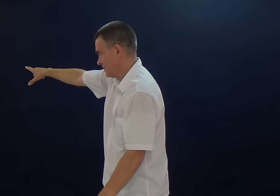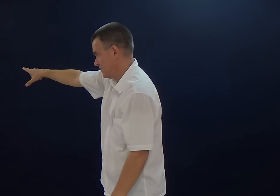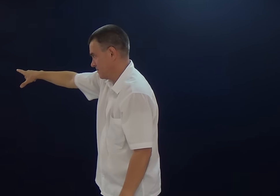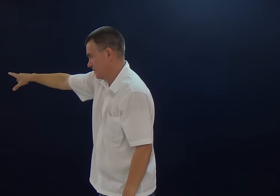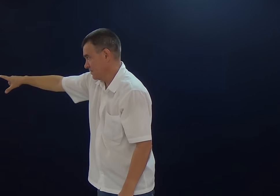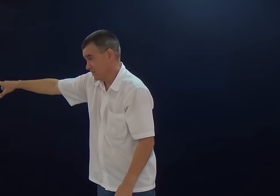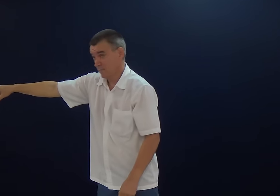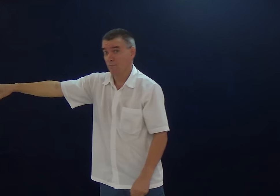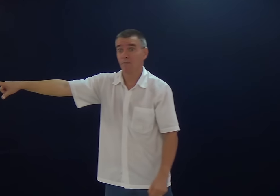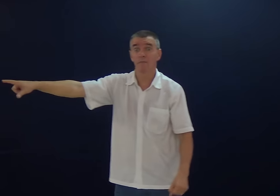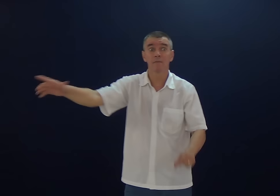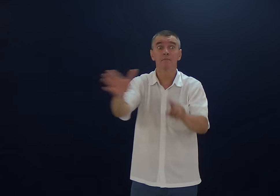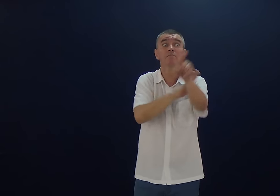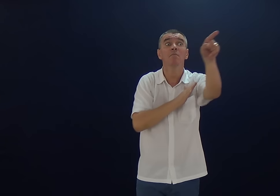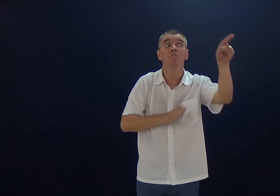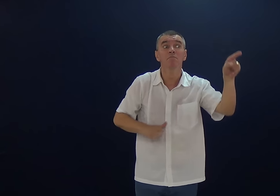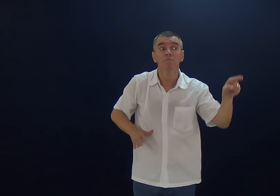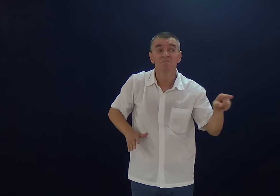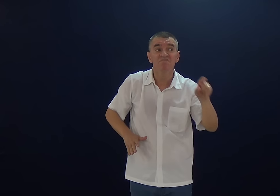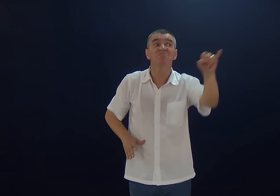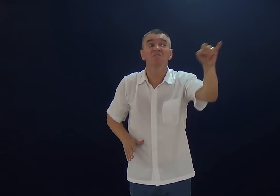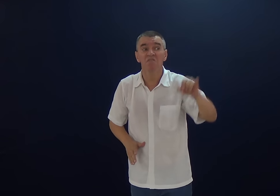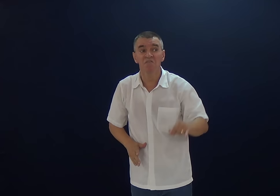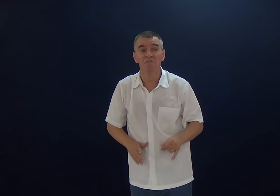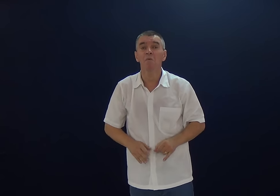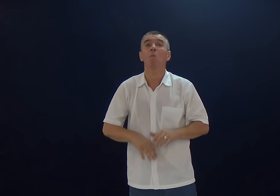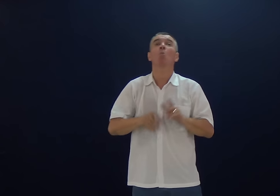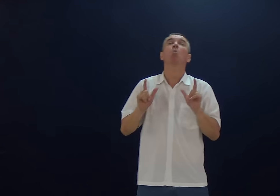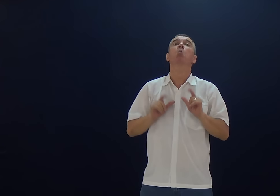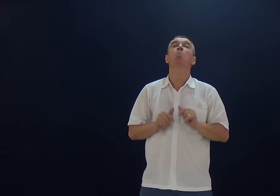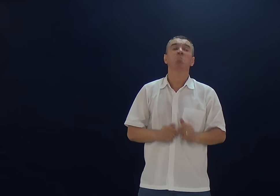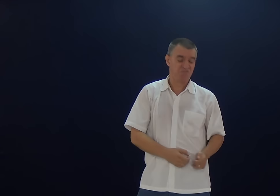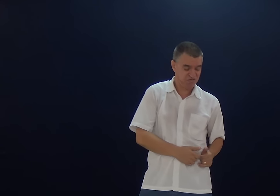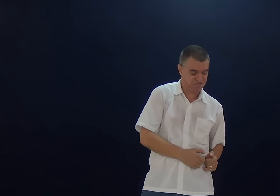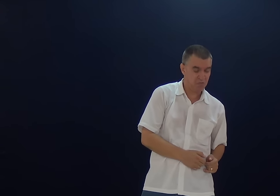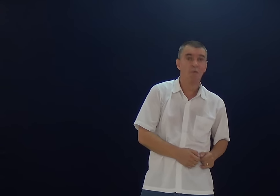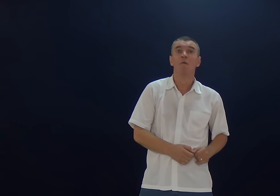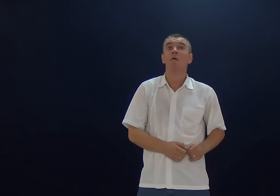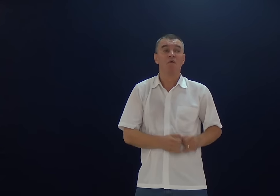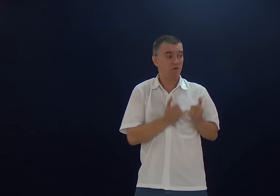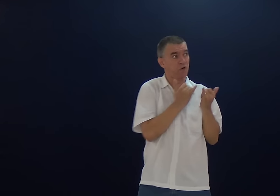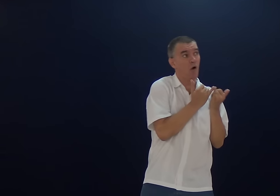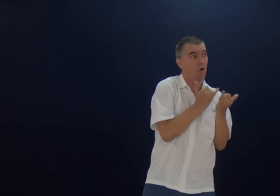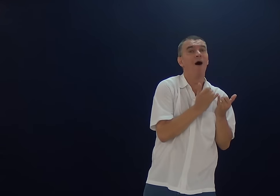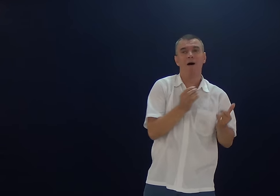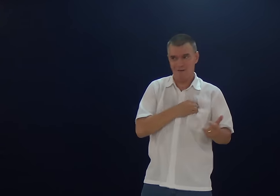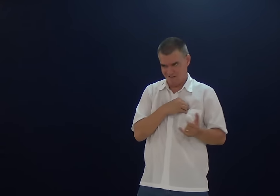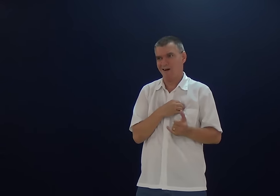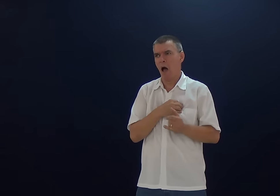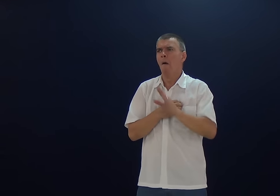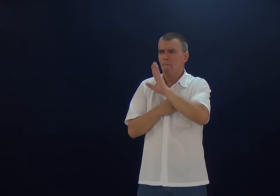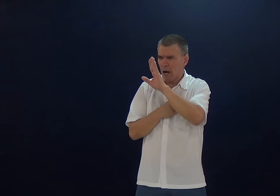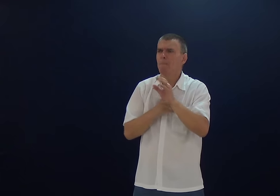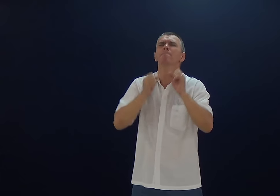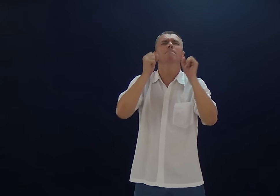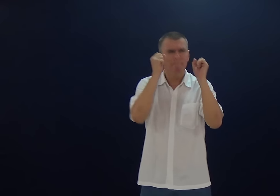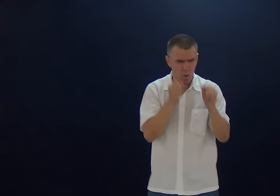passar olha aí ó vou perguntar para você ah tá ali no culto mas tá fofocando